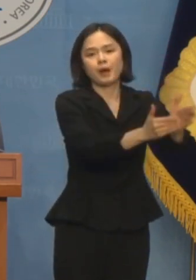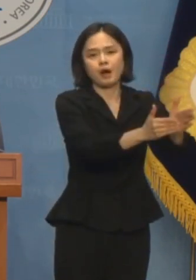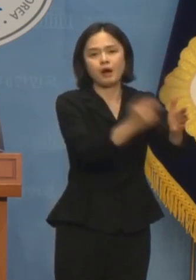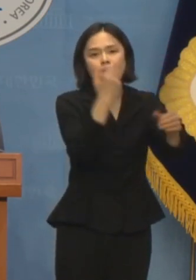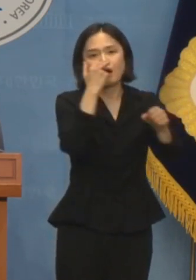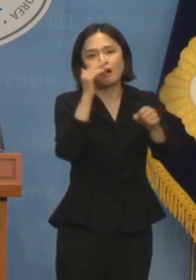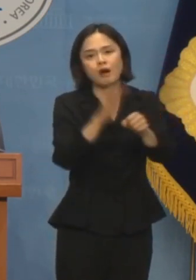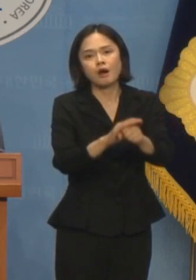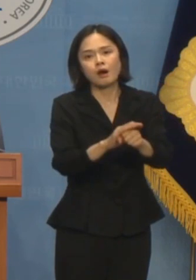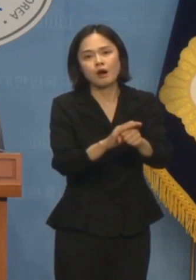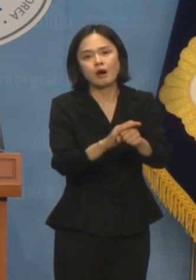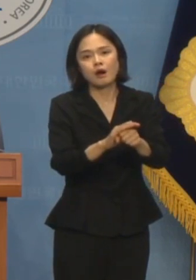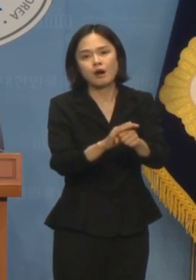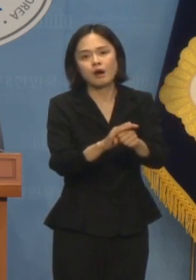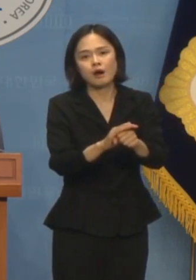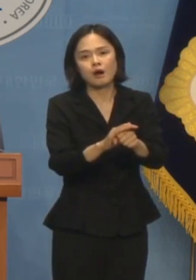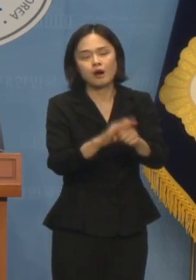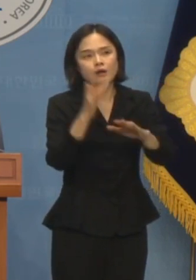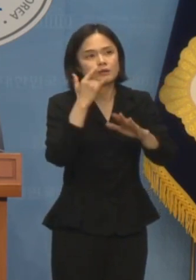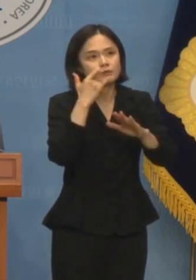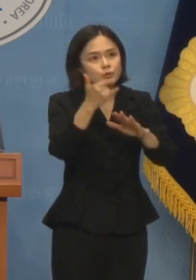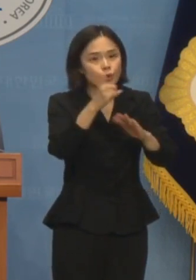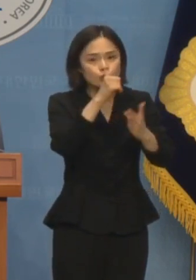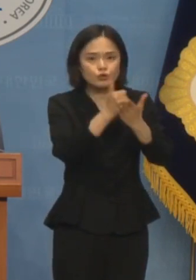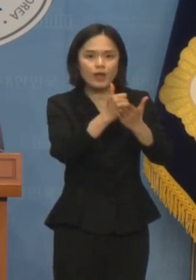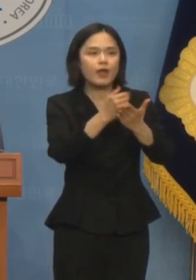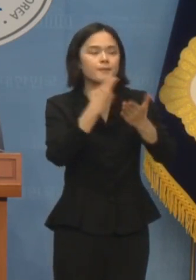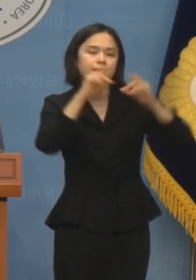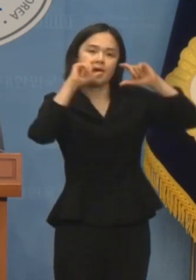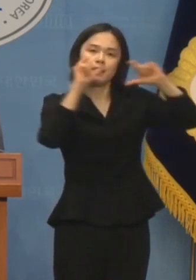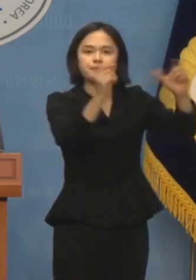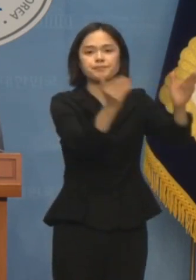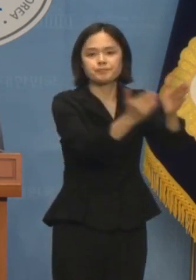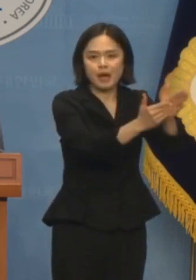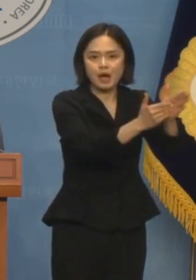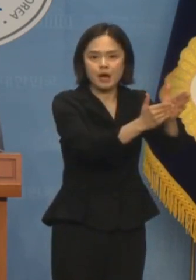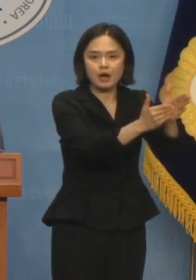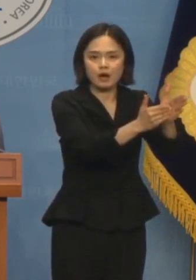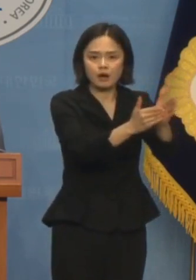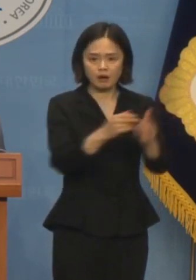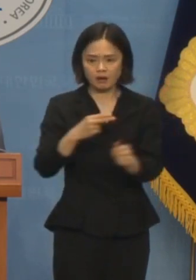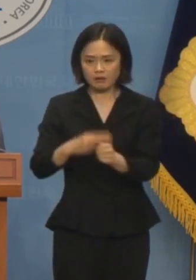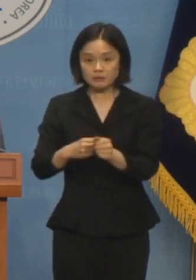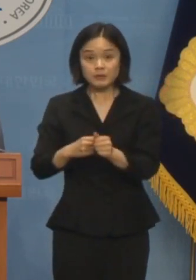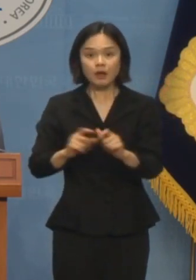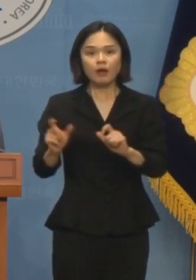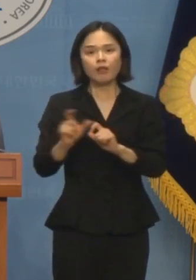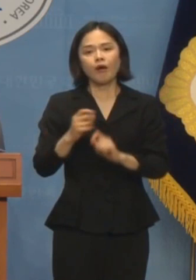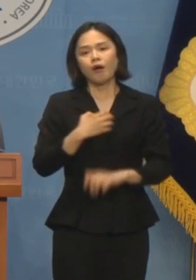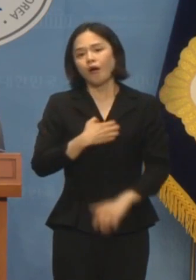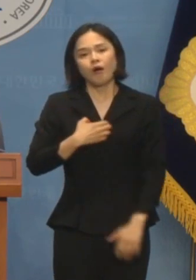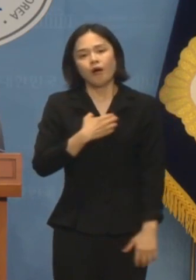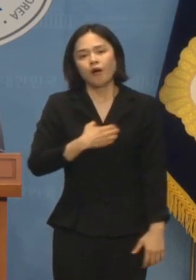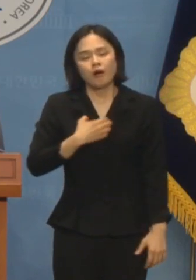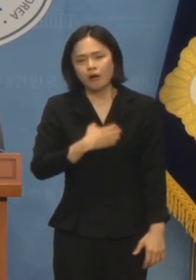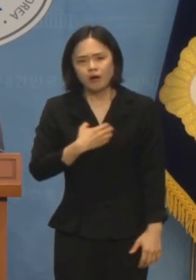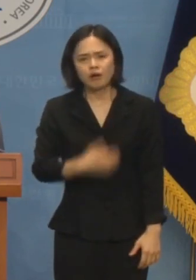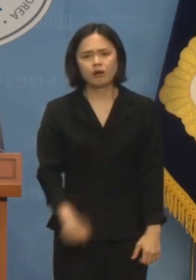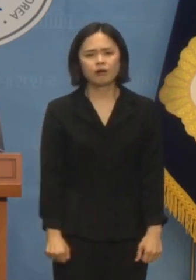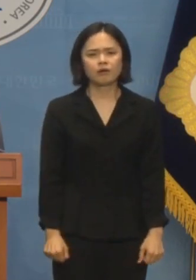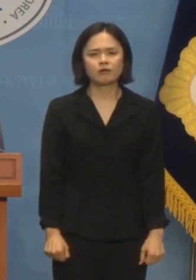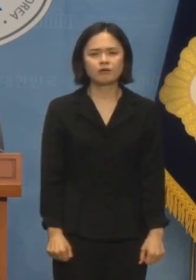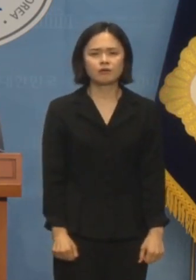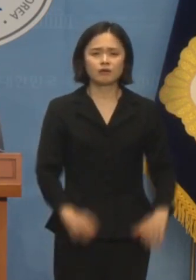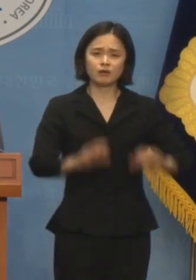면죄부를 주었고 앞으로 있을 또 다른 가해자에게 날개를 달아주었습니다. 국회와 정부가 공교육 정상화를